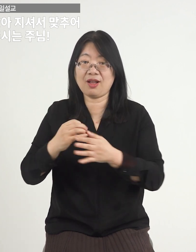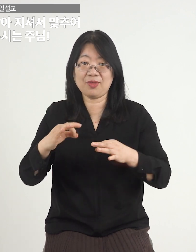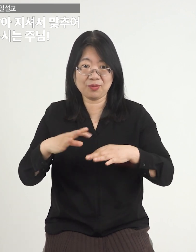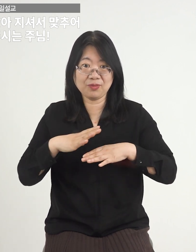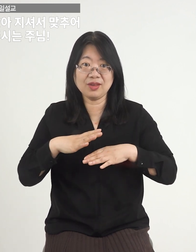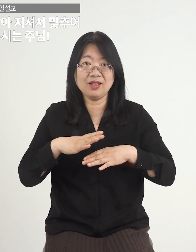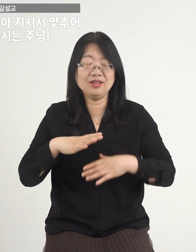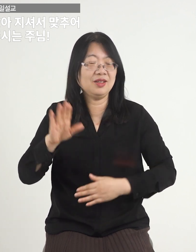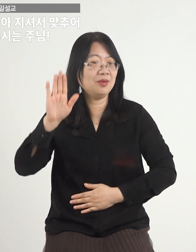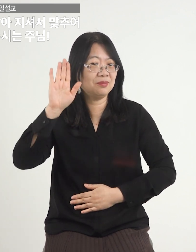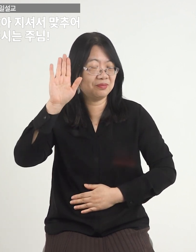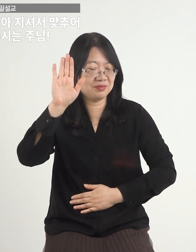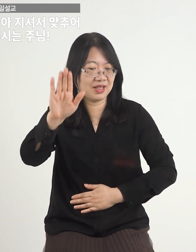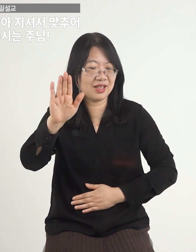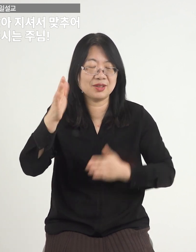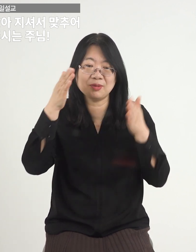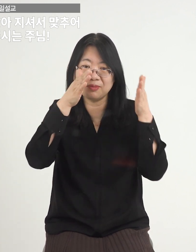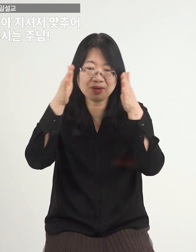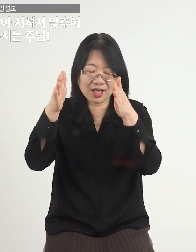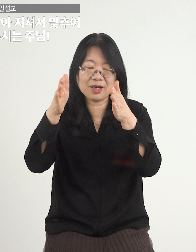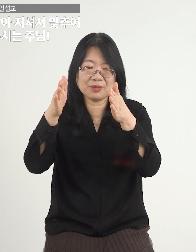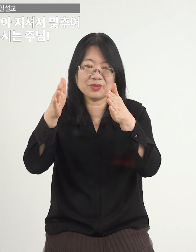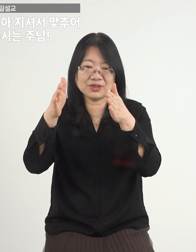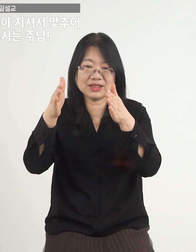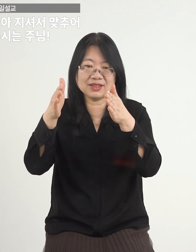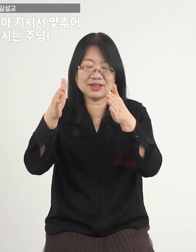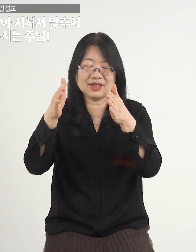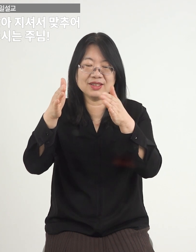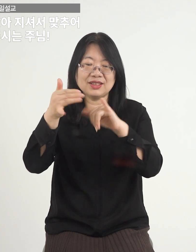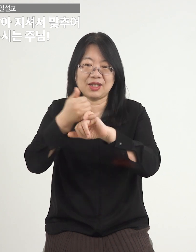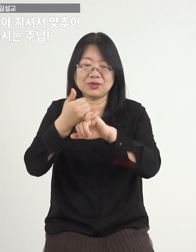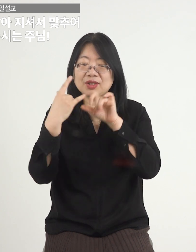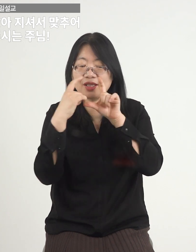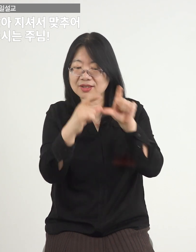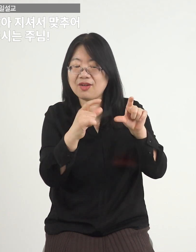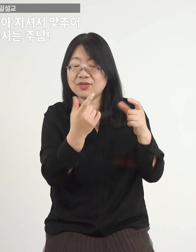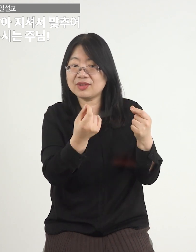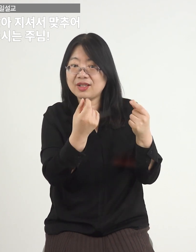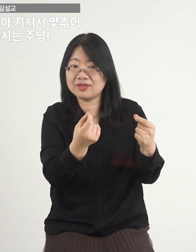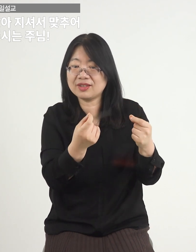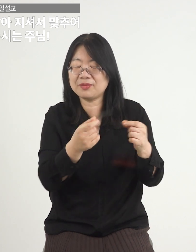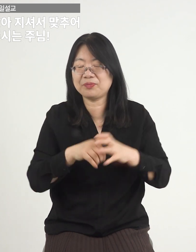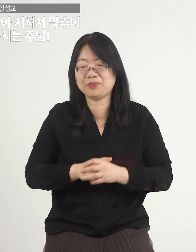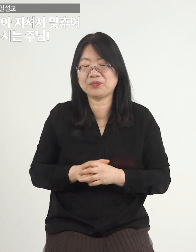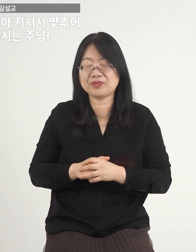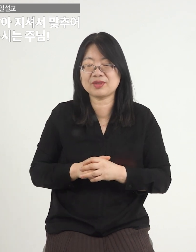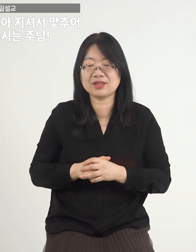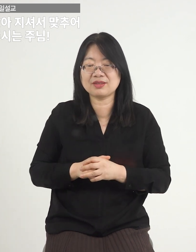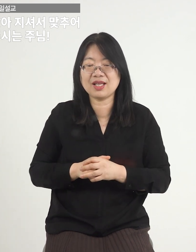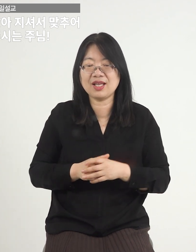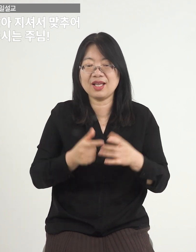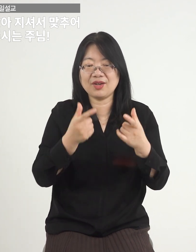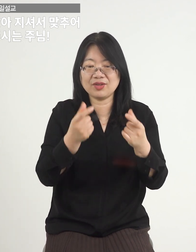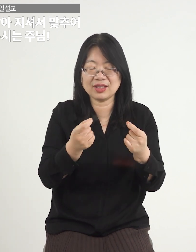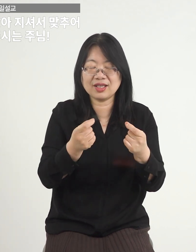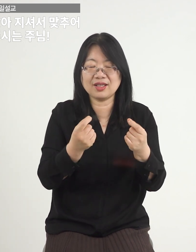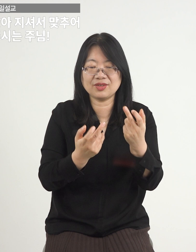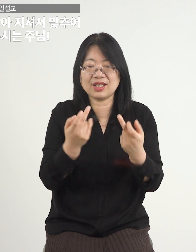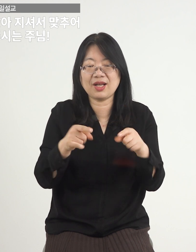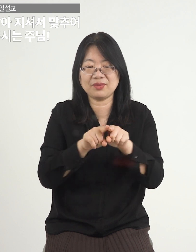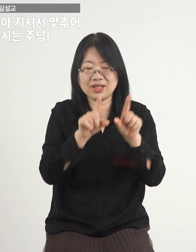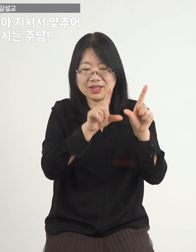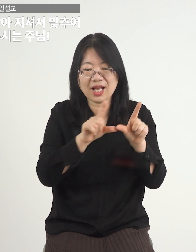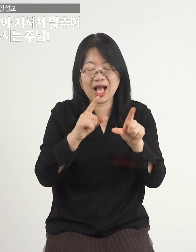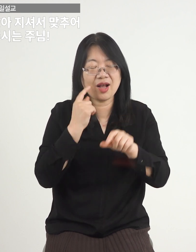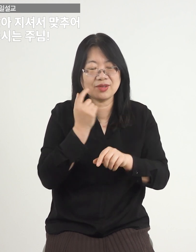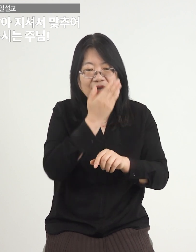놀라운 미래지향적인 선언입니다. 자, 그런데 이거를 위해서 2절을 한번 볼까요? 2절.